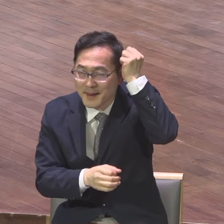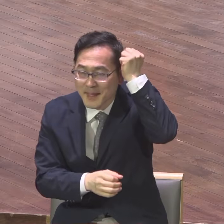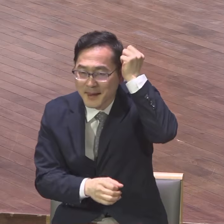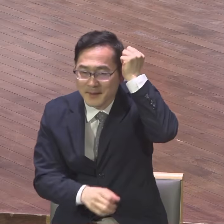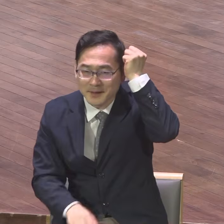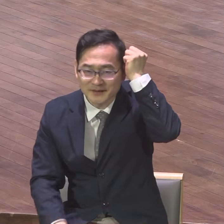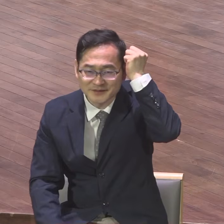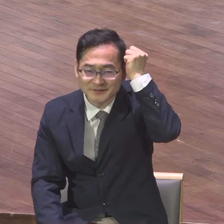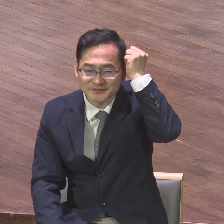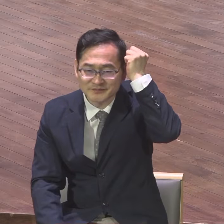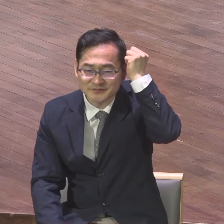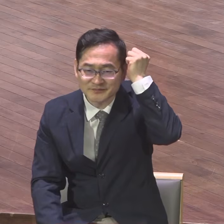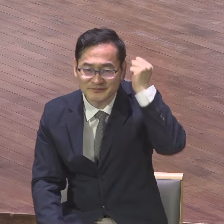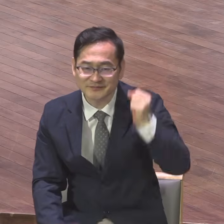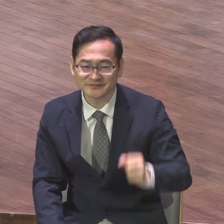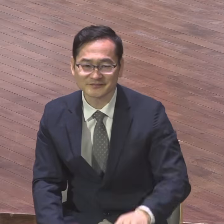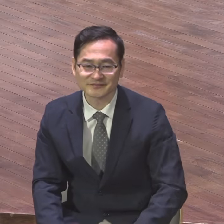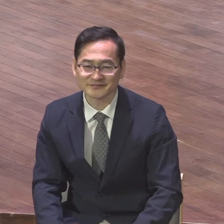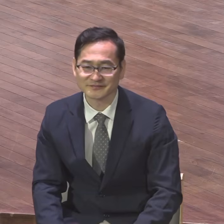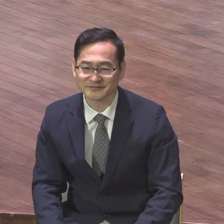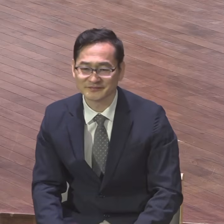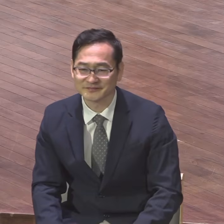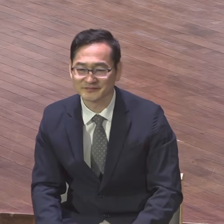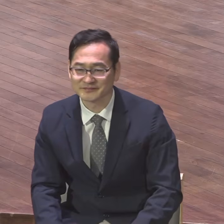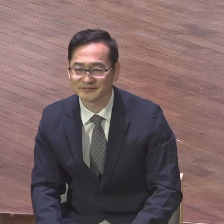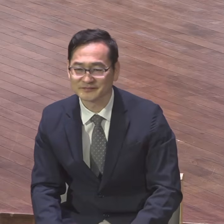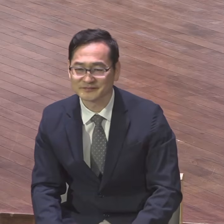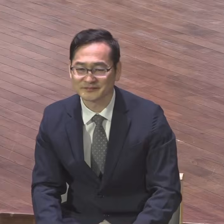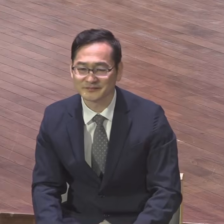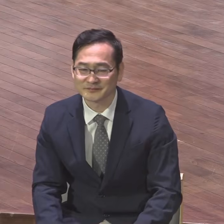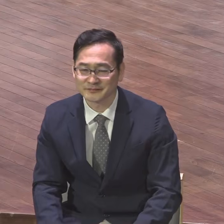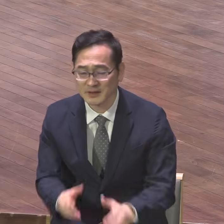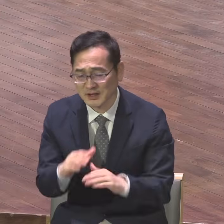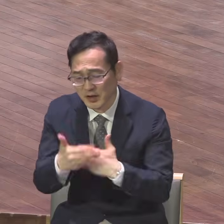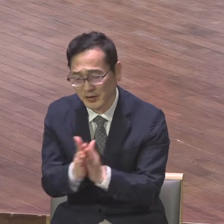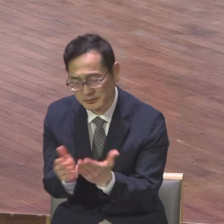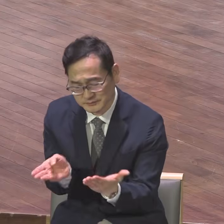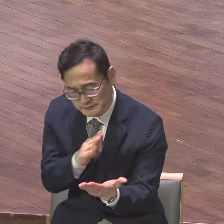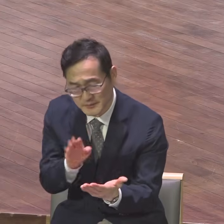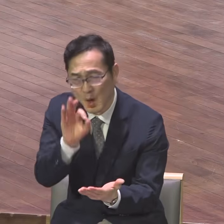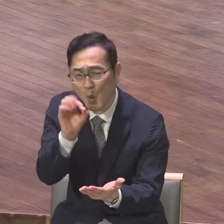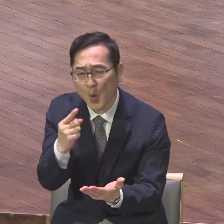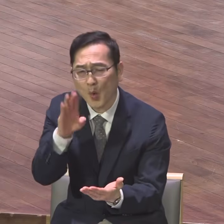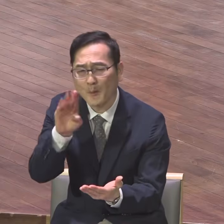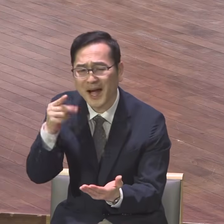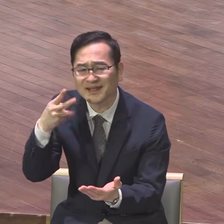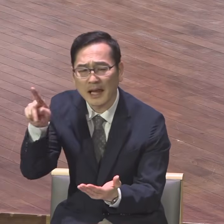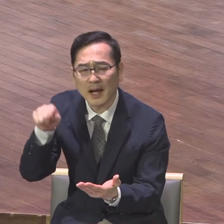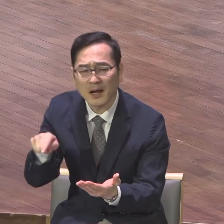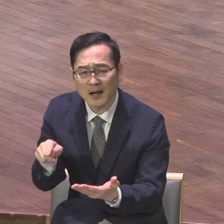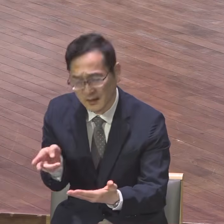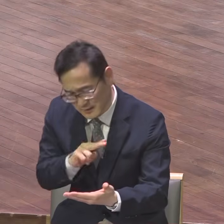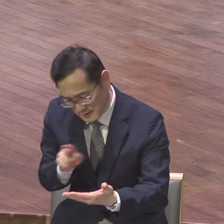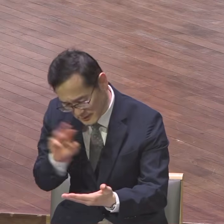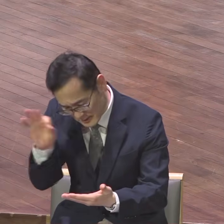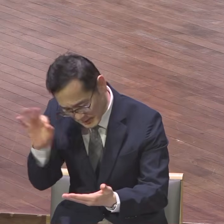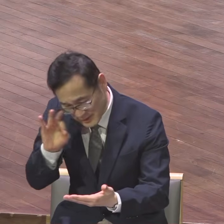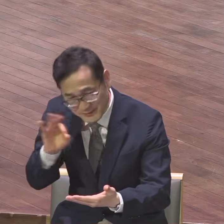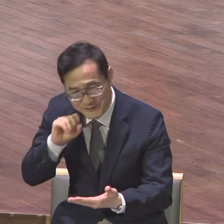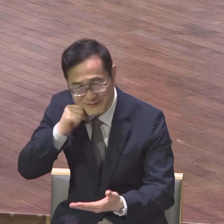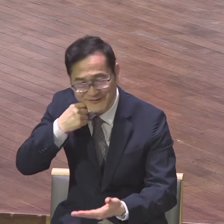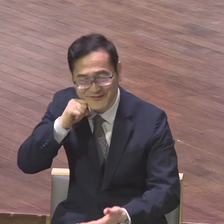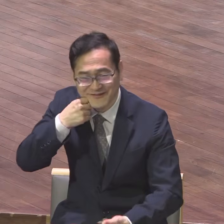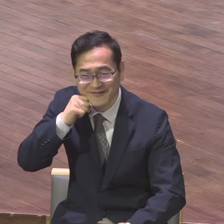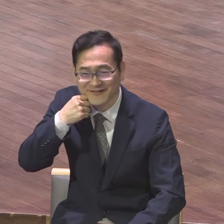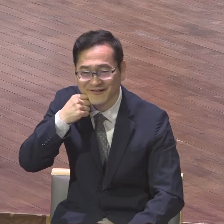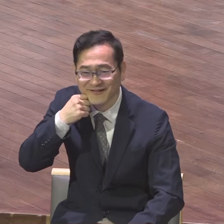오바다 찾으라면 못 찾아내요. 한 장밖에 없으니까 찾기가 힘들어요. 그러니까 여러분 성경 말씀,